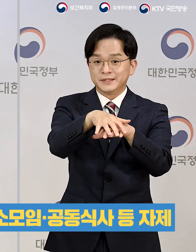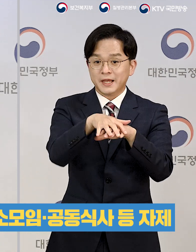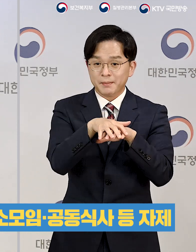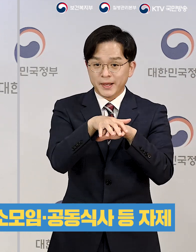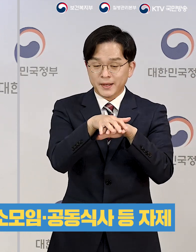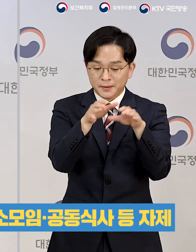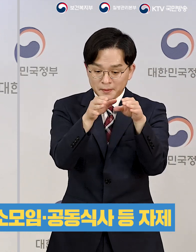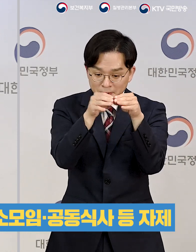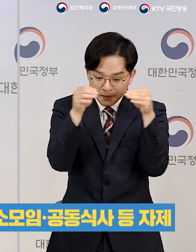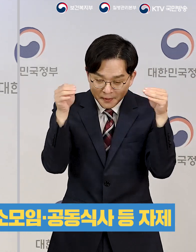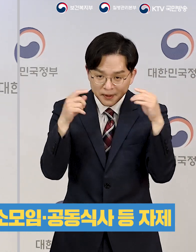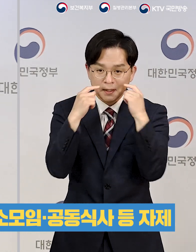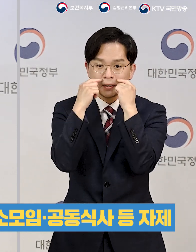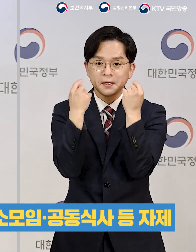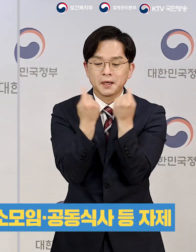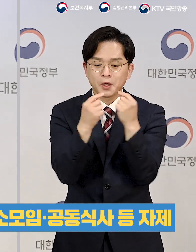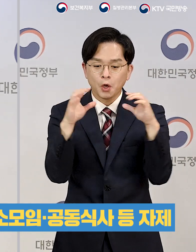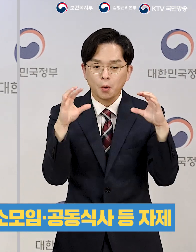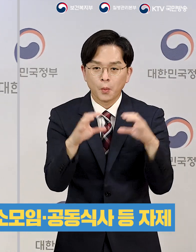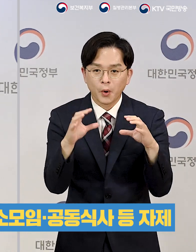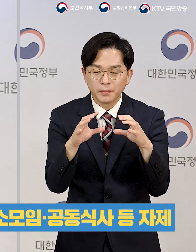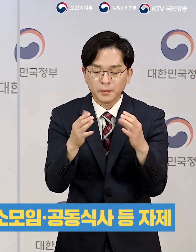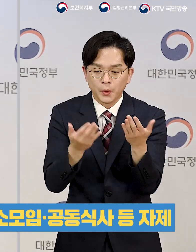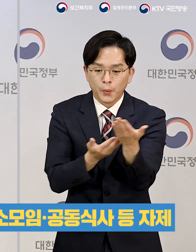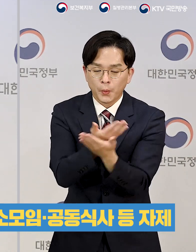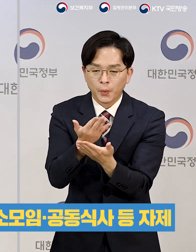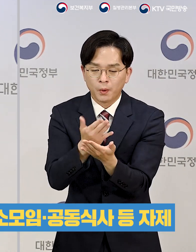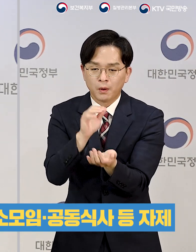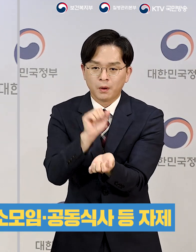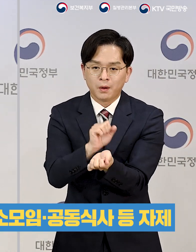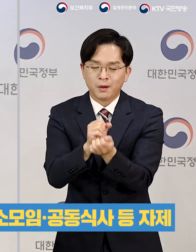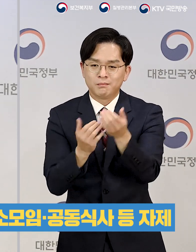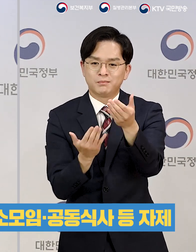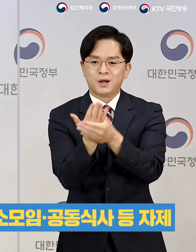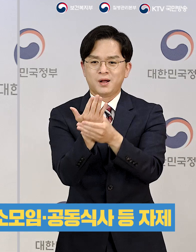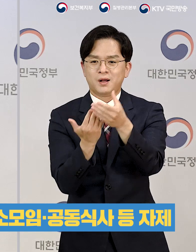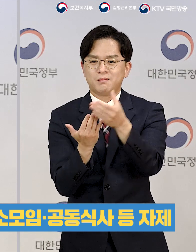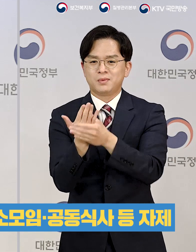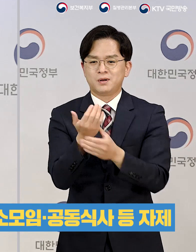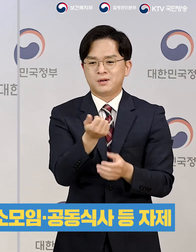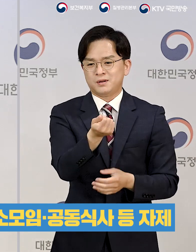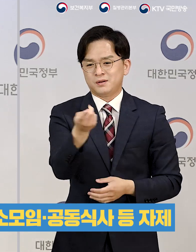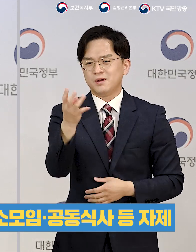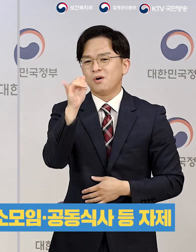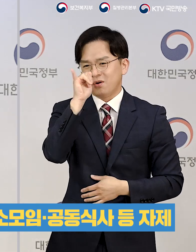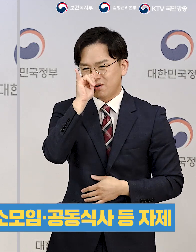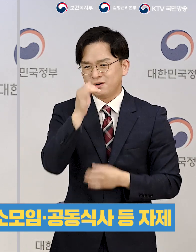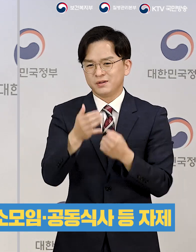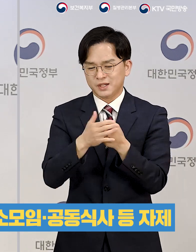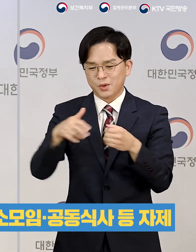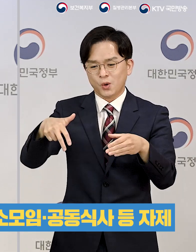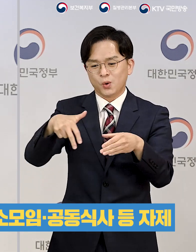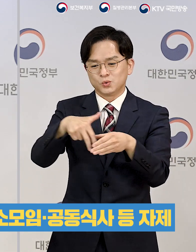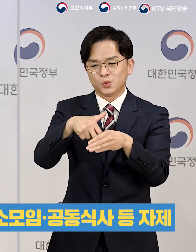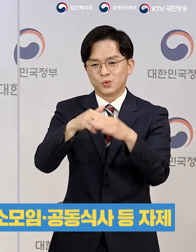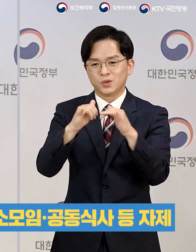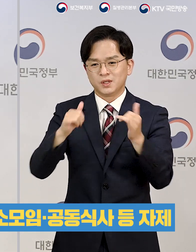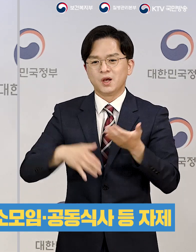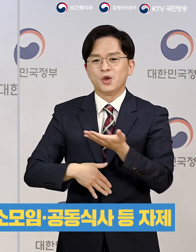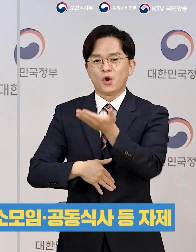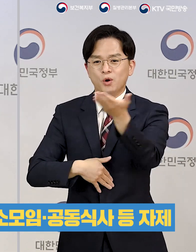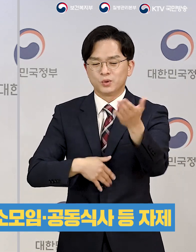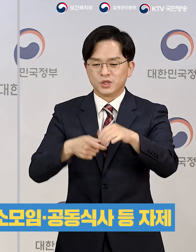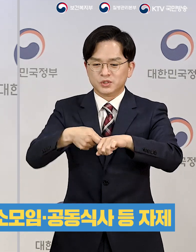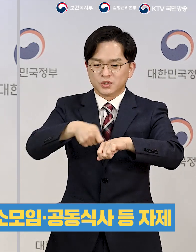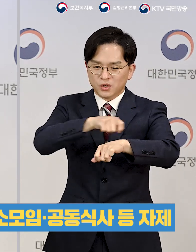아직도 종교시설의 소모임을 통한 집단 감염이 발생하고 있으며 종교인 여러분의 보다 적극적인